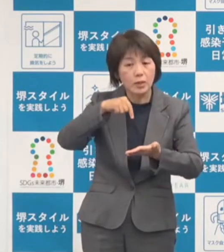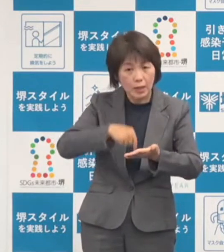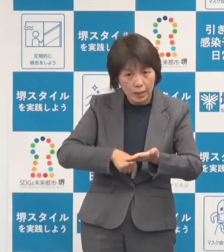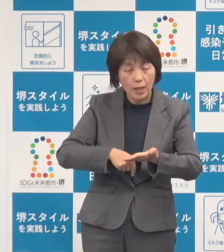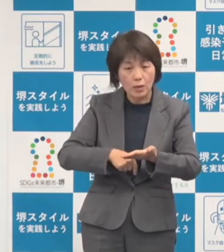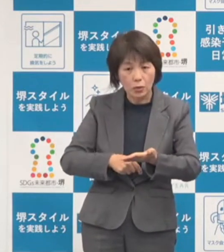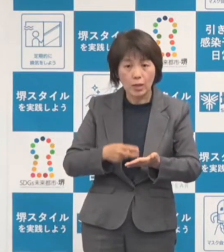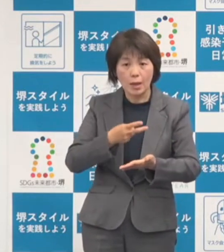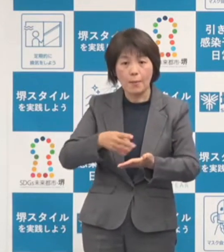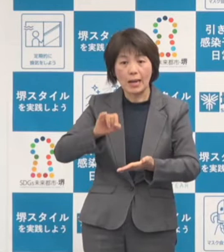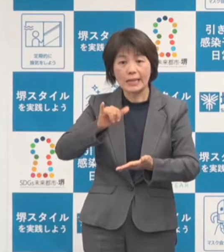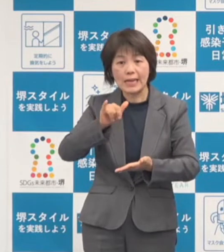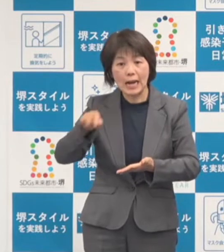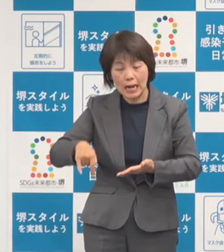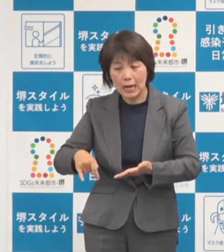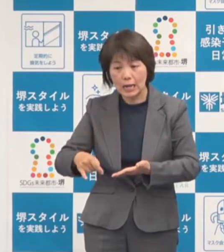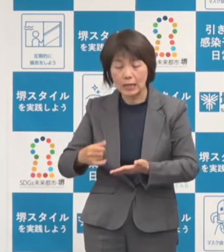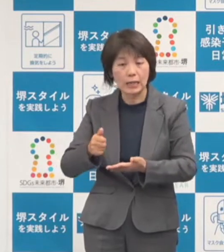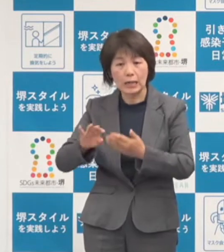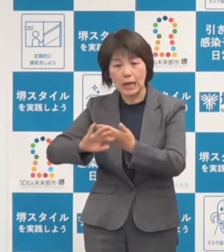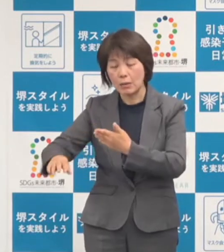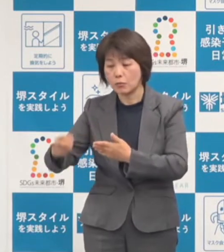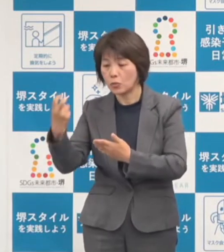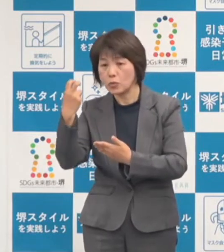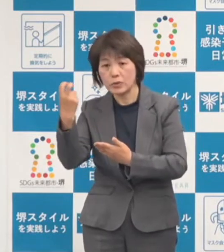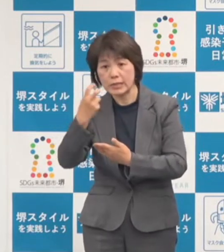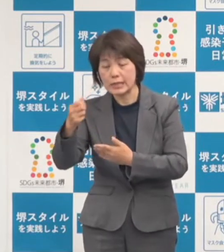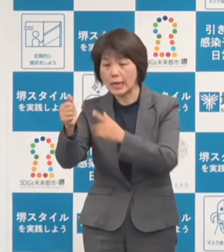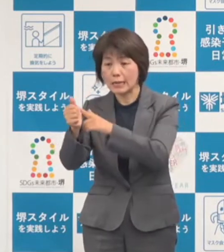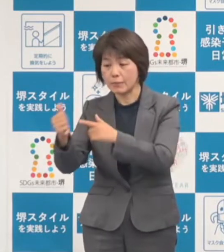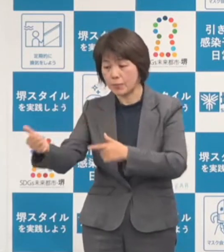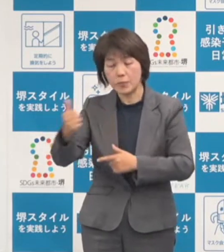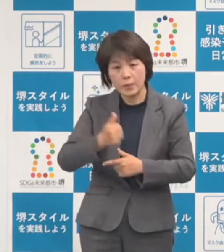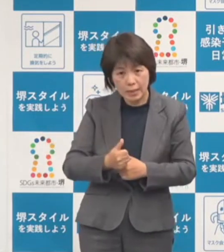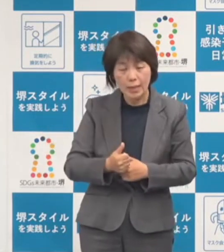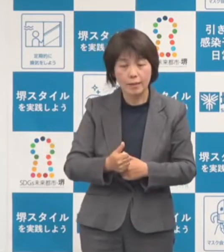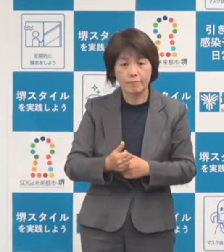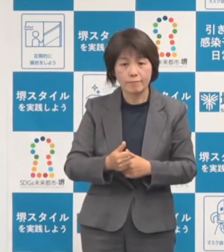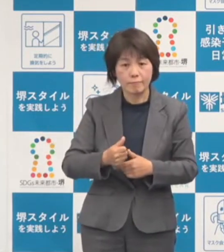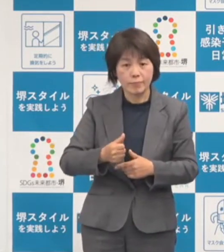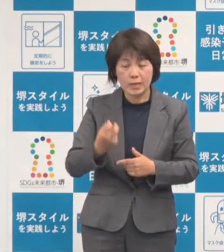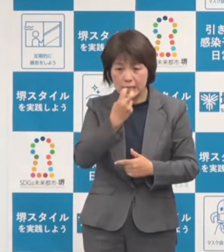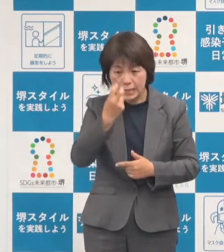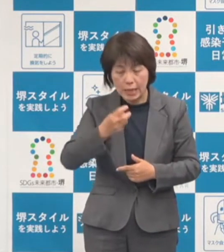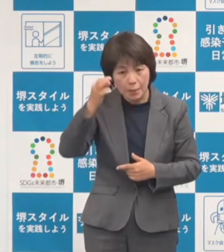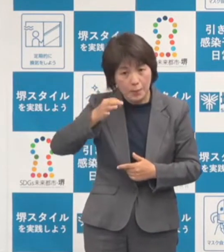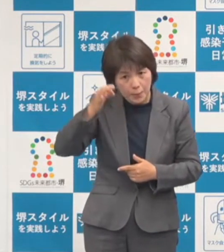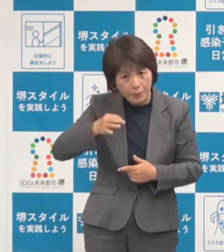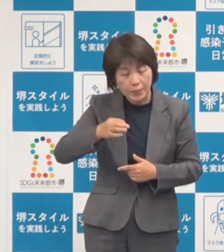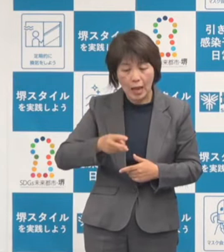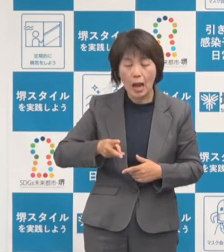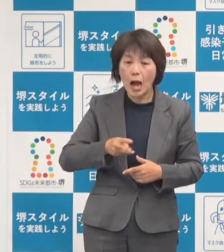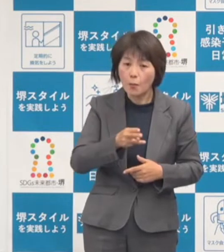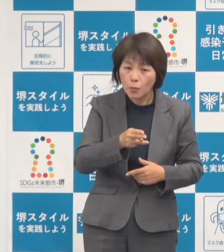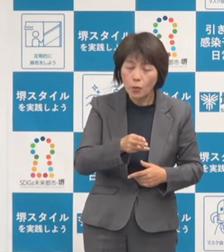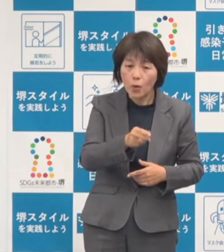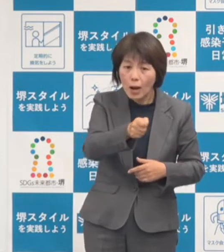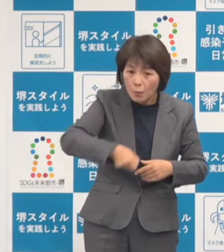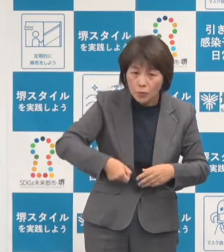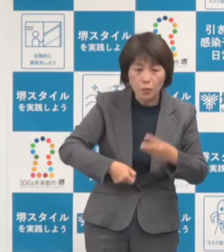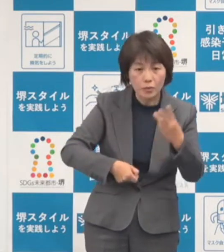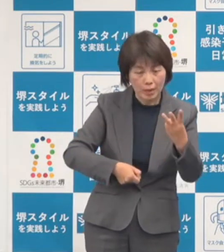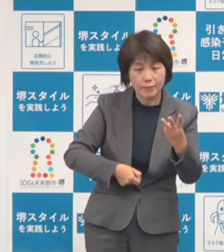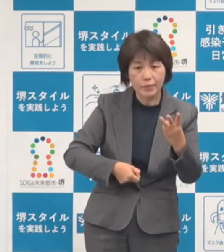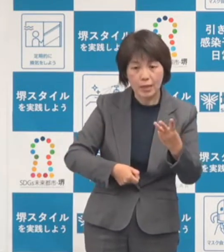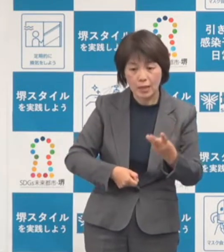バイヤー等の外部の審査員も交えて審査を行いまして、刃物3品、そして抽選わざらし1